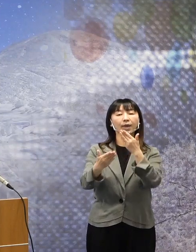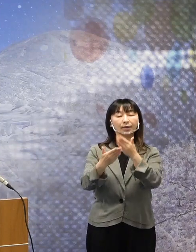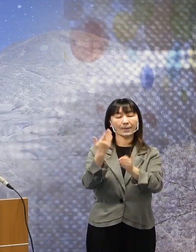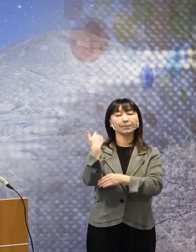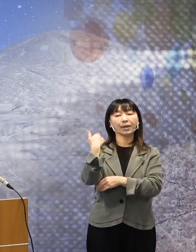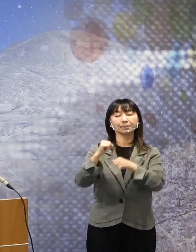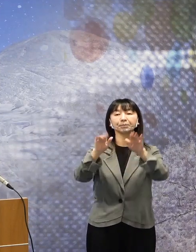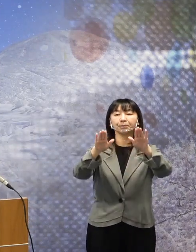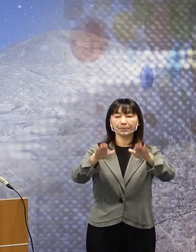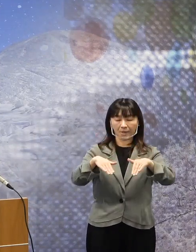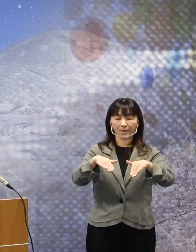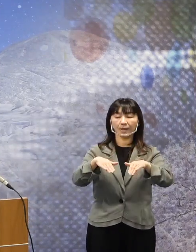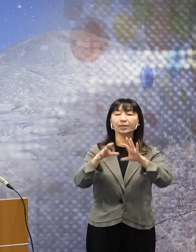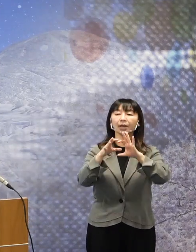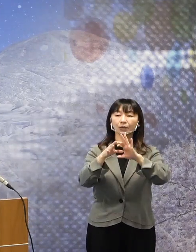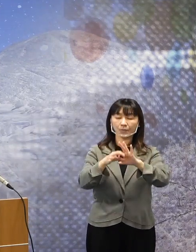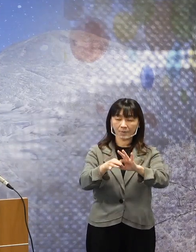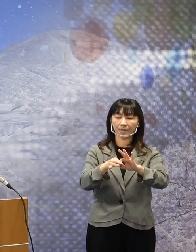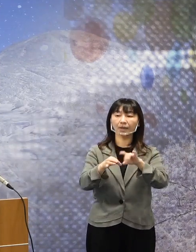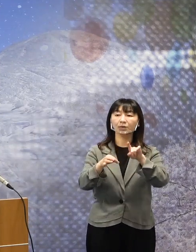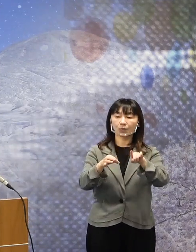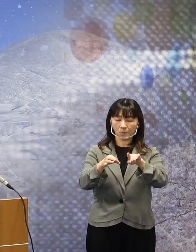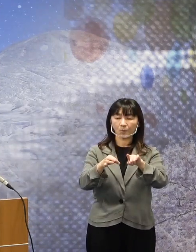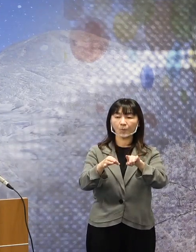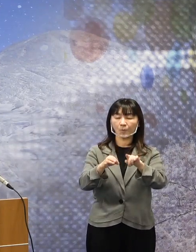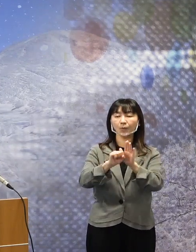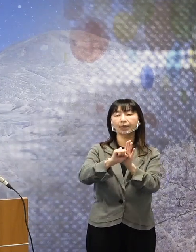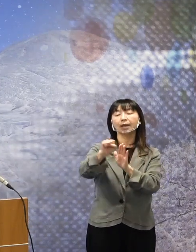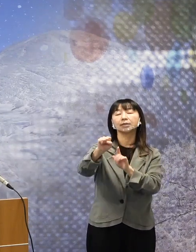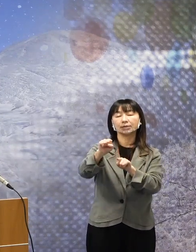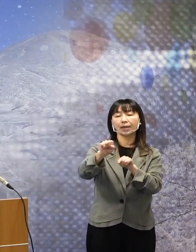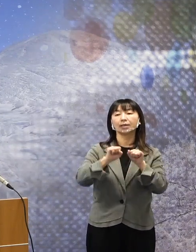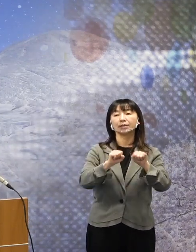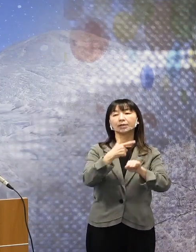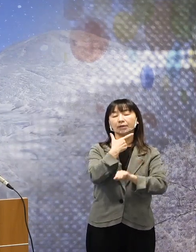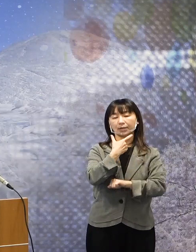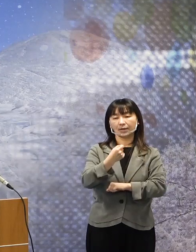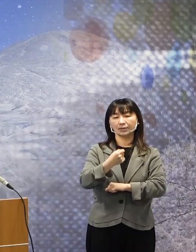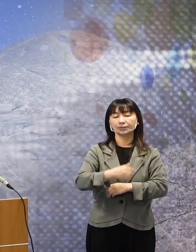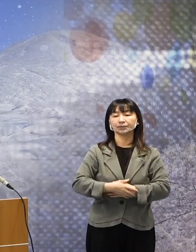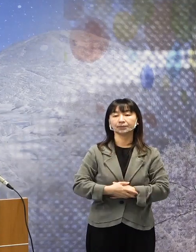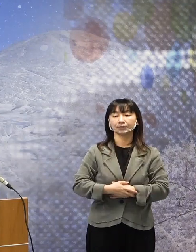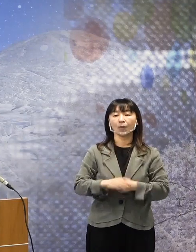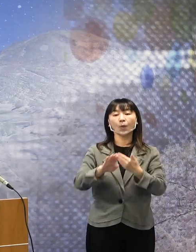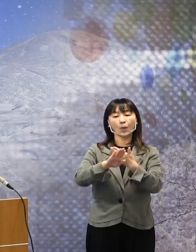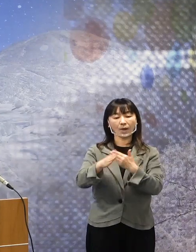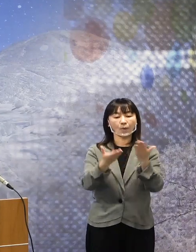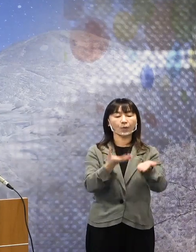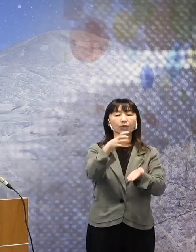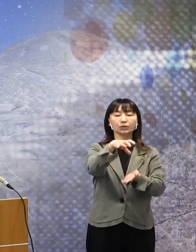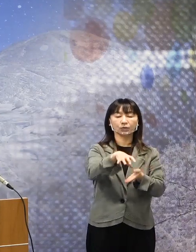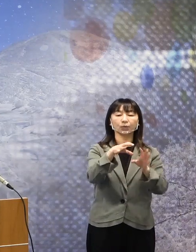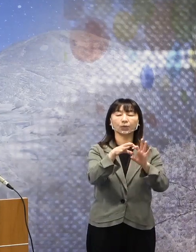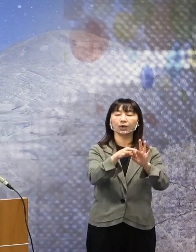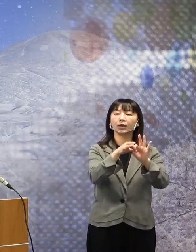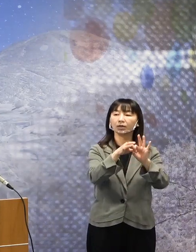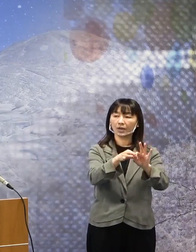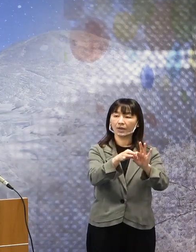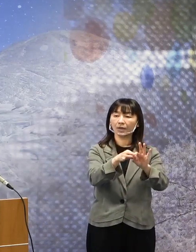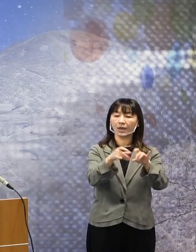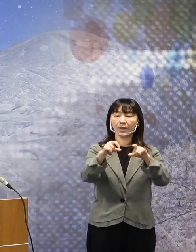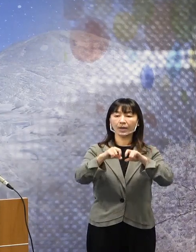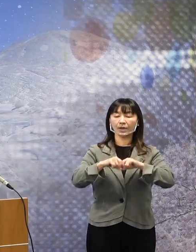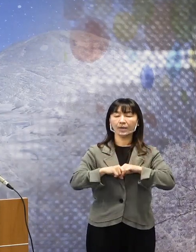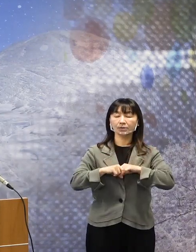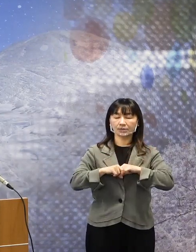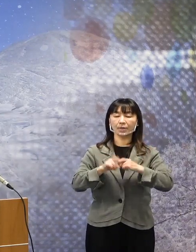で、経験値を生かしてやっていきたいと思います。あとは保育所の関係、感染防止